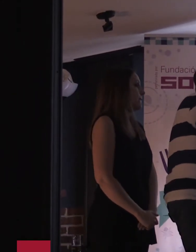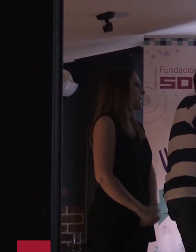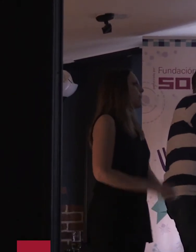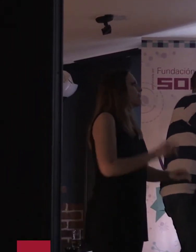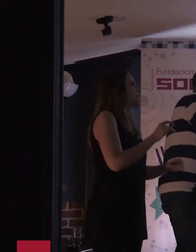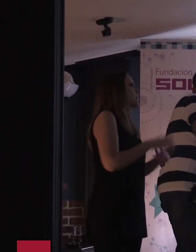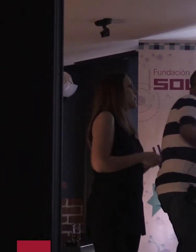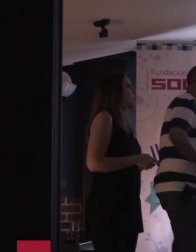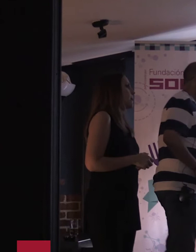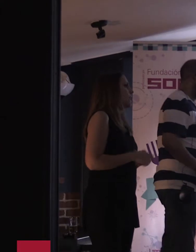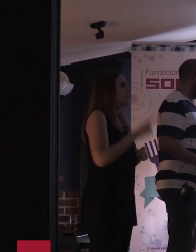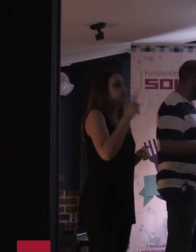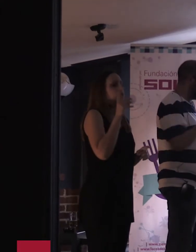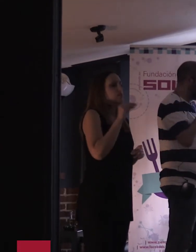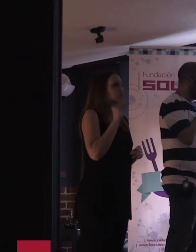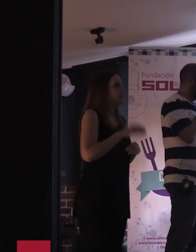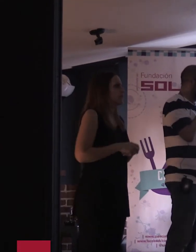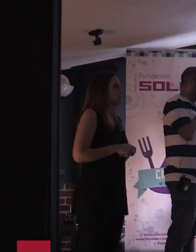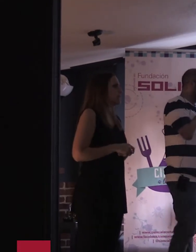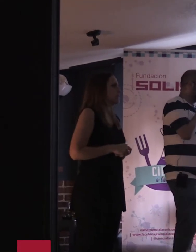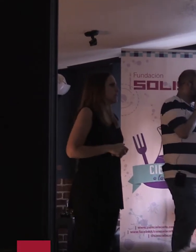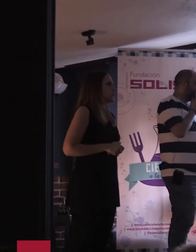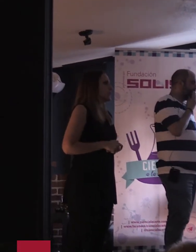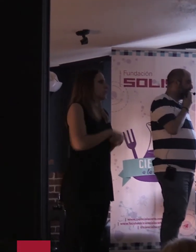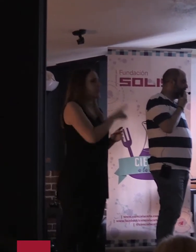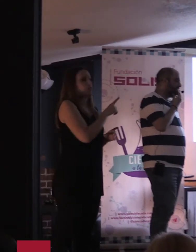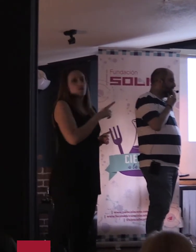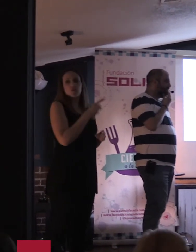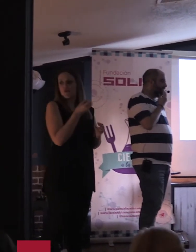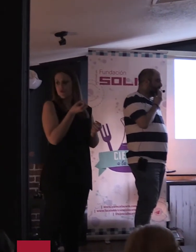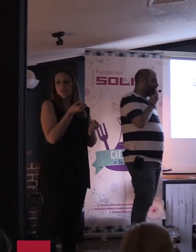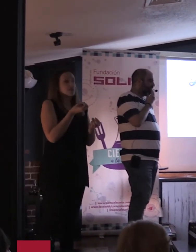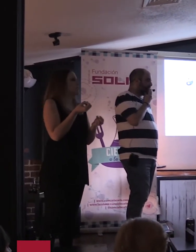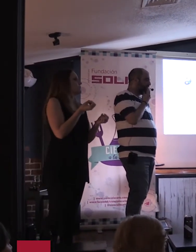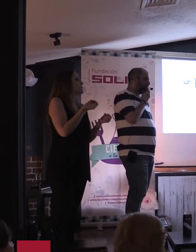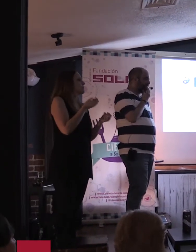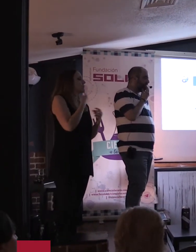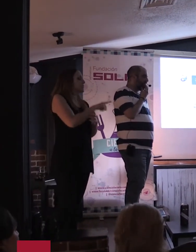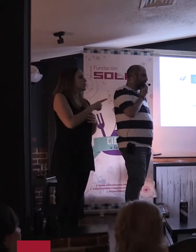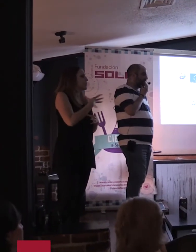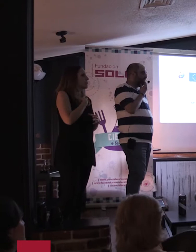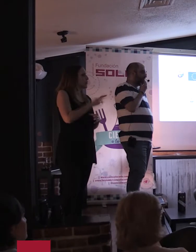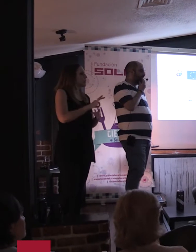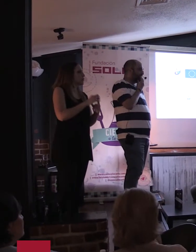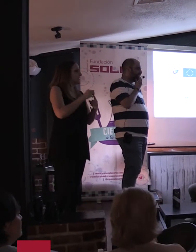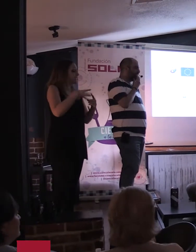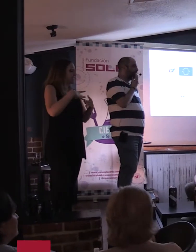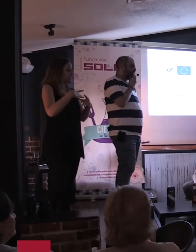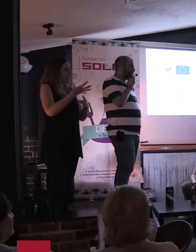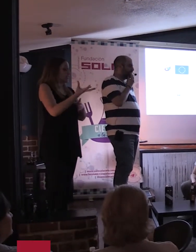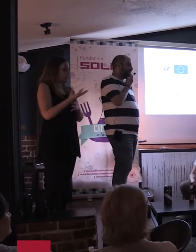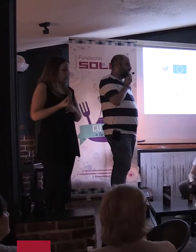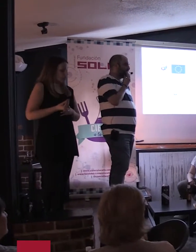Sí. Una pregunta. Has comentado que sois capaces de recibir una señal por un